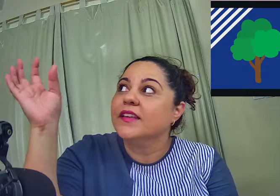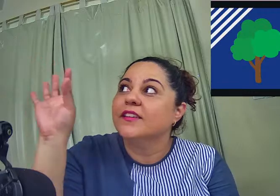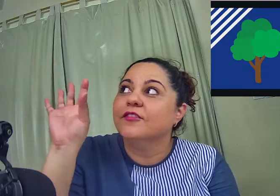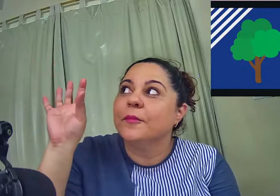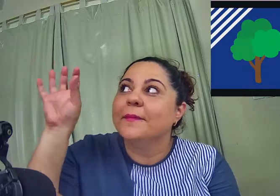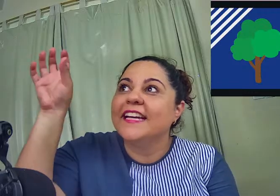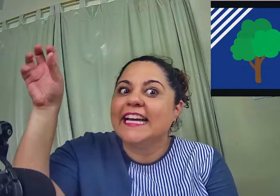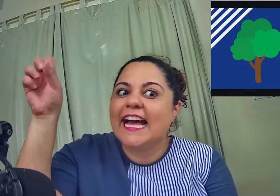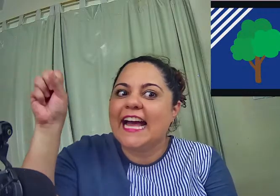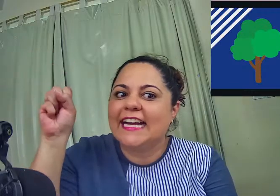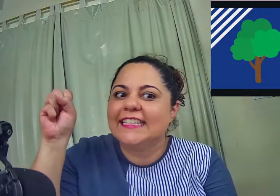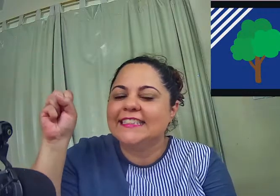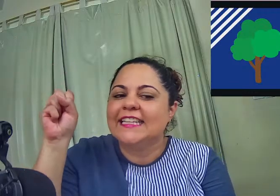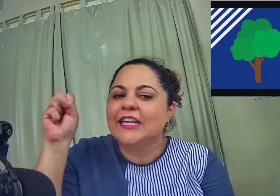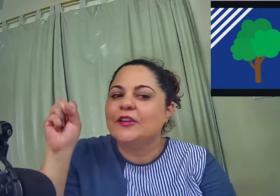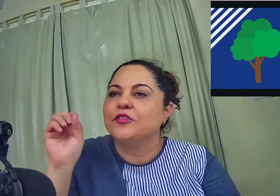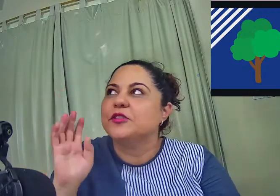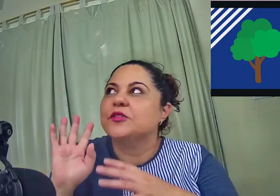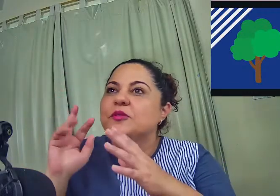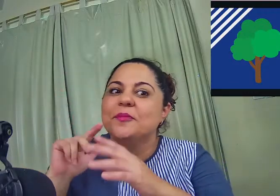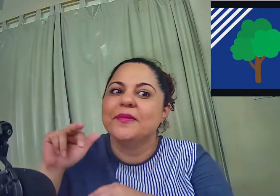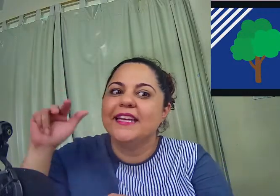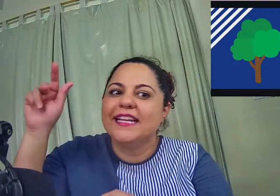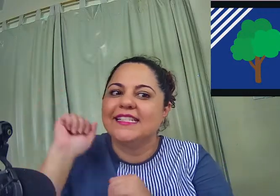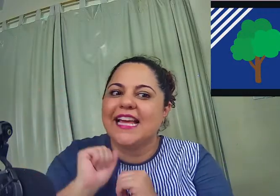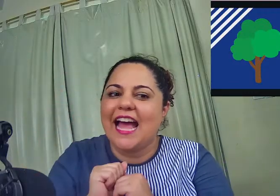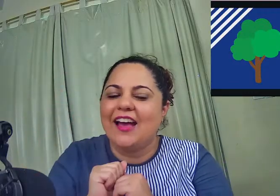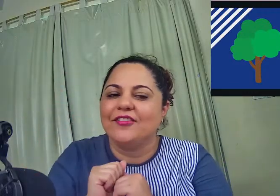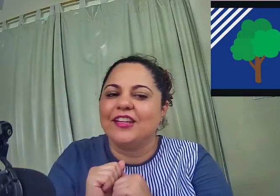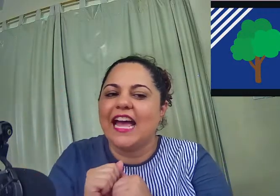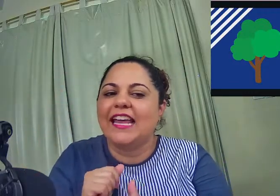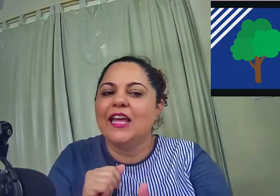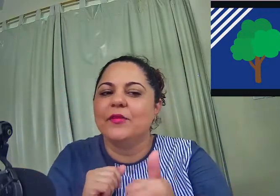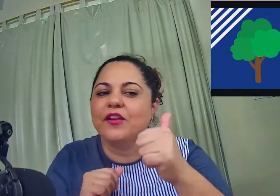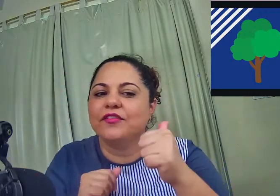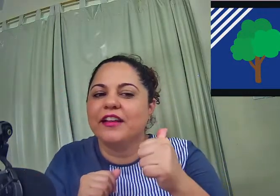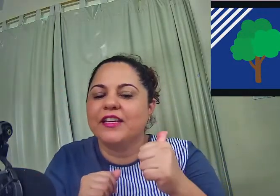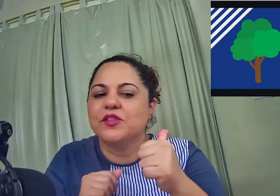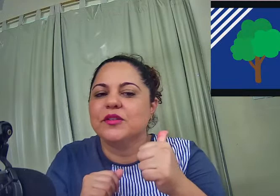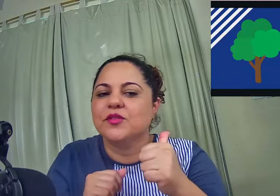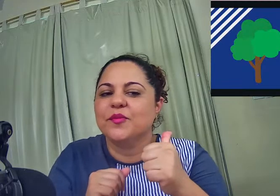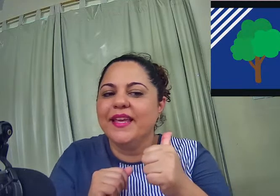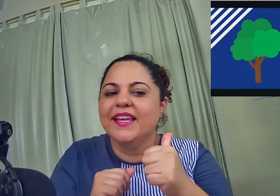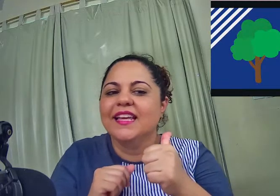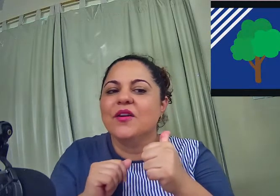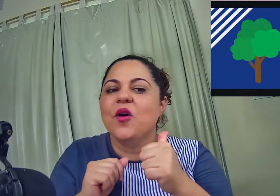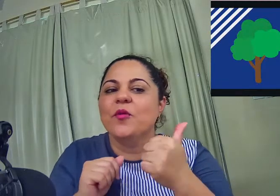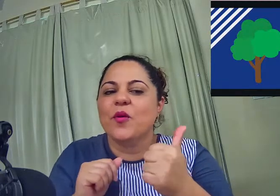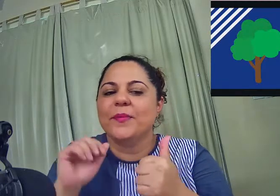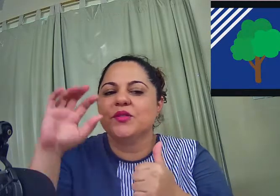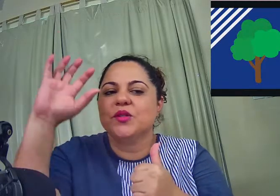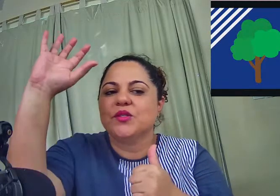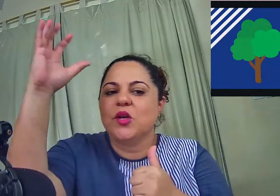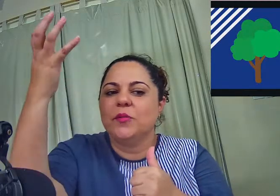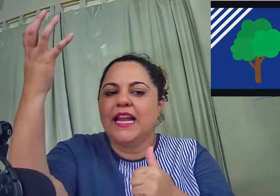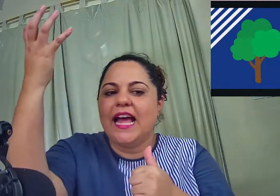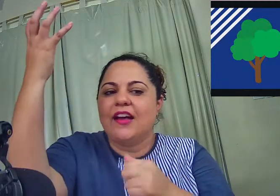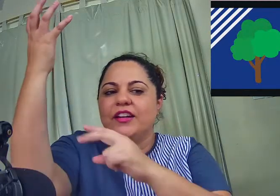Vou pegar. Eu vou subir nessa árvore. Aí lembra que eu falei sobre subir? Como que uma pessoa sobe na árvore? Ela